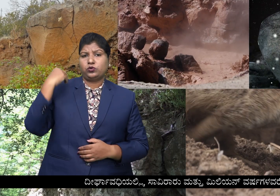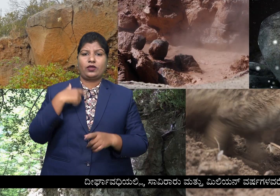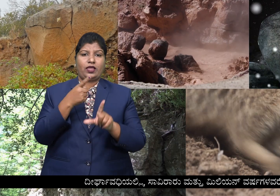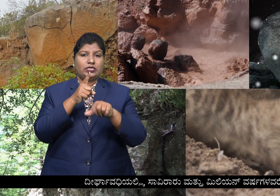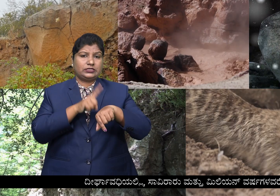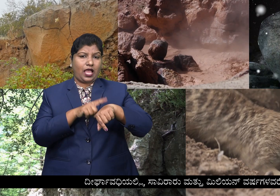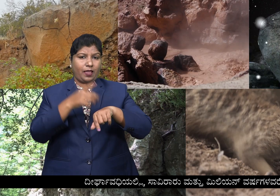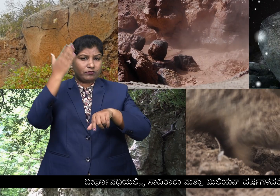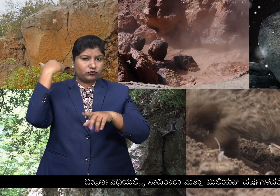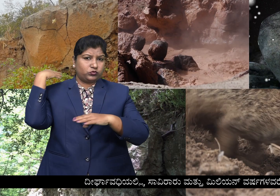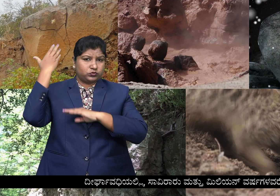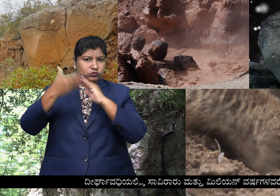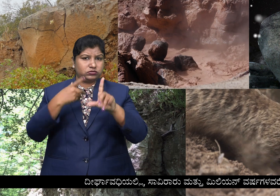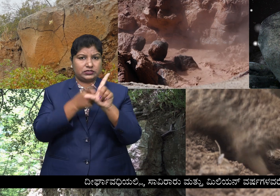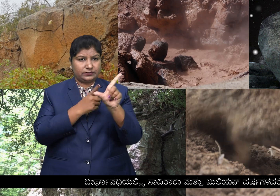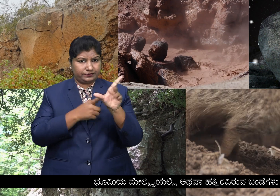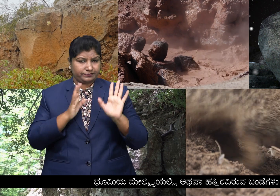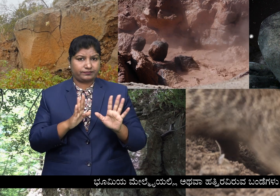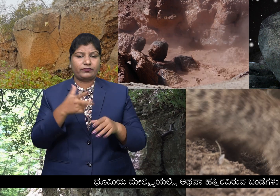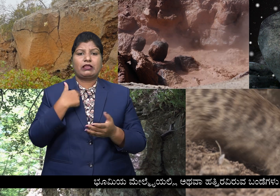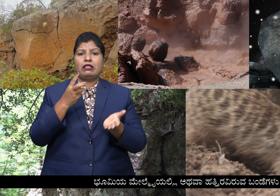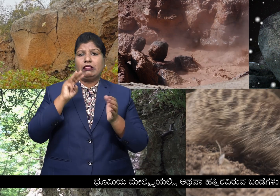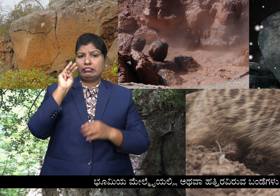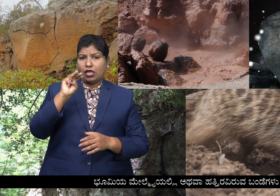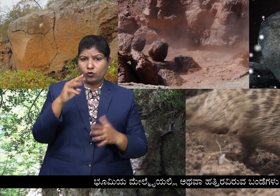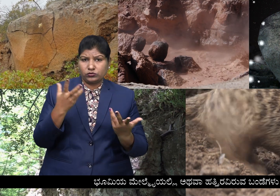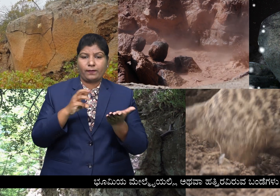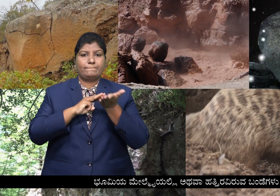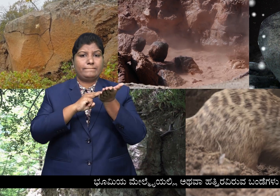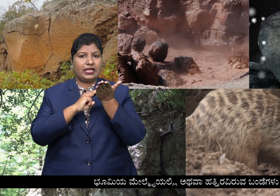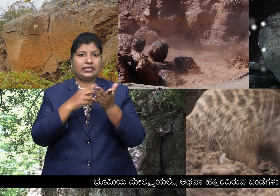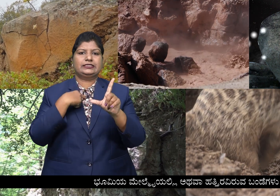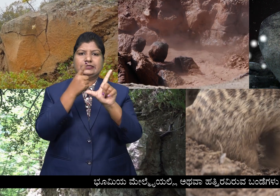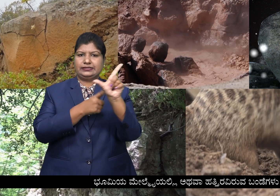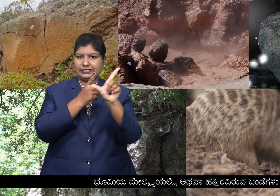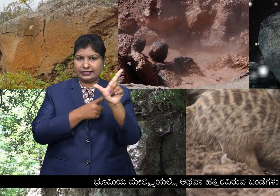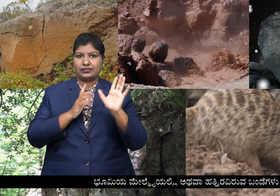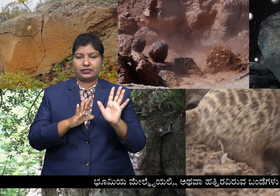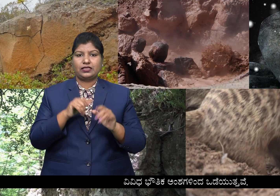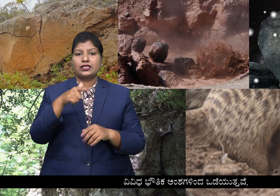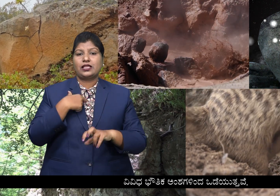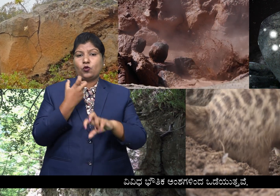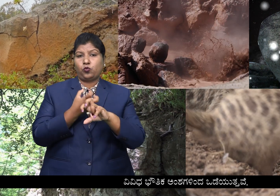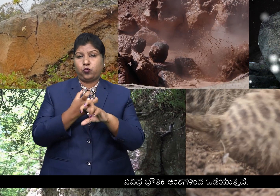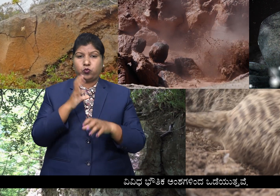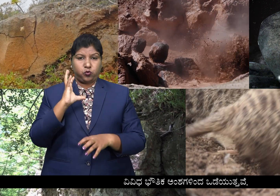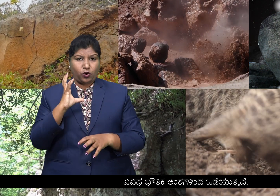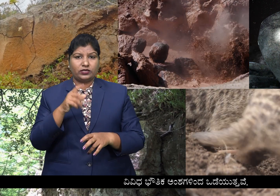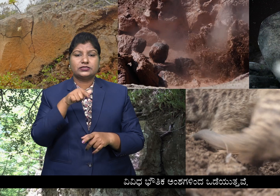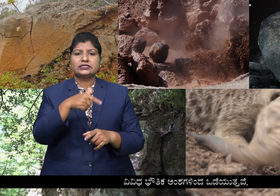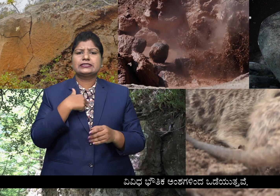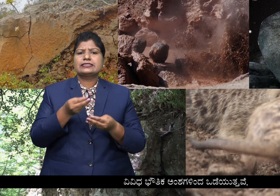ದೀರ್ಘಾವಧಿಯಲ್ಲಿ ಸಾವಿರಾರು ಮತ್ತು ಮಿಲಿಯನ್ ವರ್ಷಗಳವರೆಗೆ ಭೂಮಿಯ ಮೇಲ್ಮೈಯಲ್ಲಿ ಅಥವಾ ಹತ್ತಿರವಿರುವ ಬಂಡೆಗಳು ವಿವಿಧ ಭೌತಿಕ